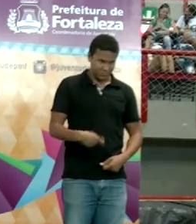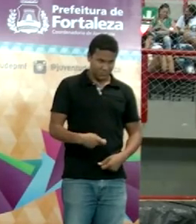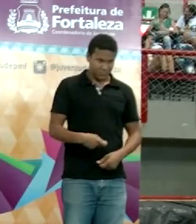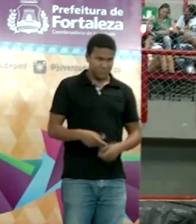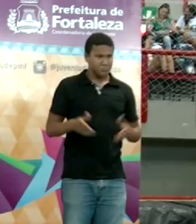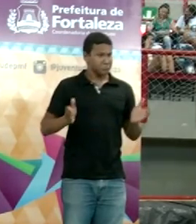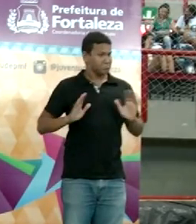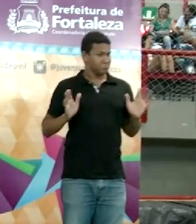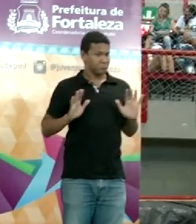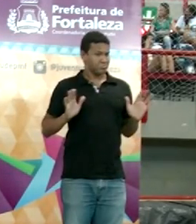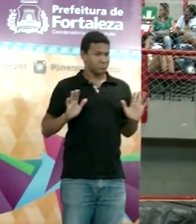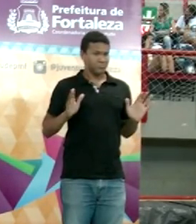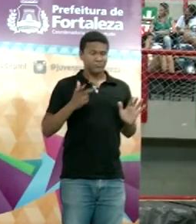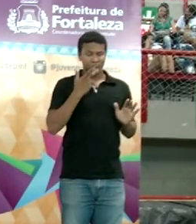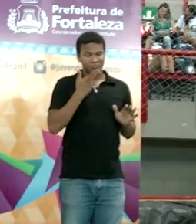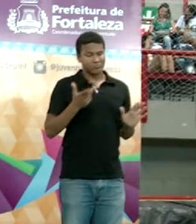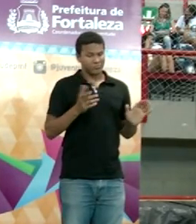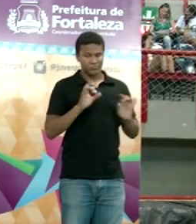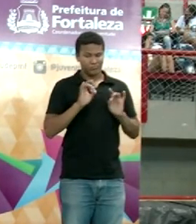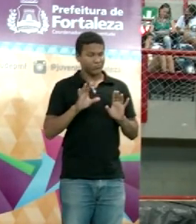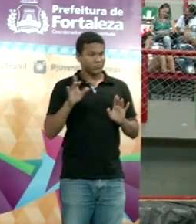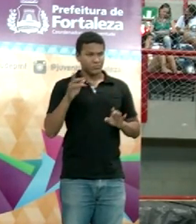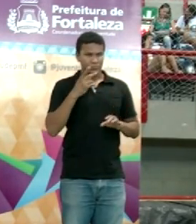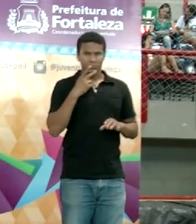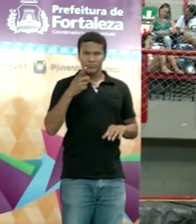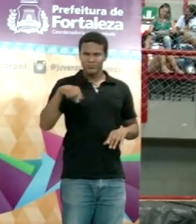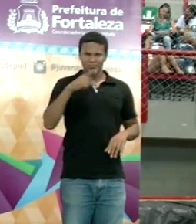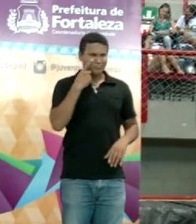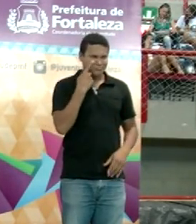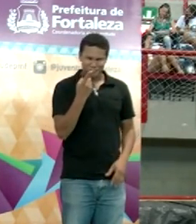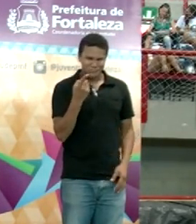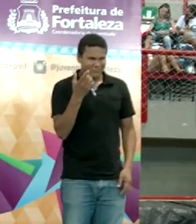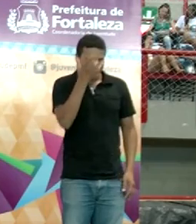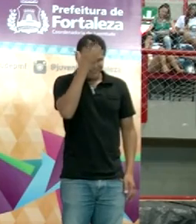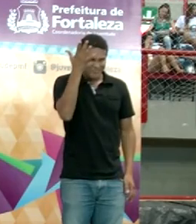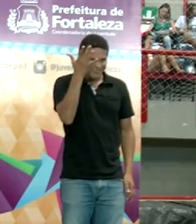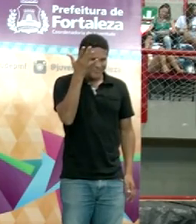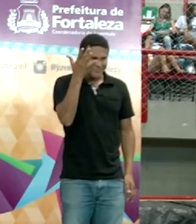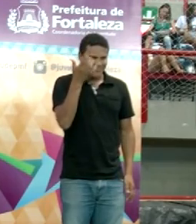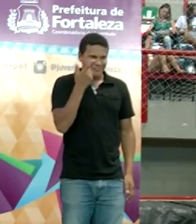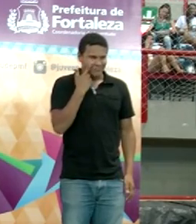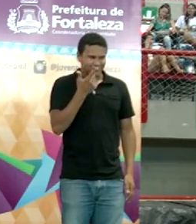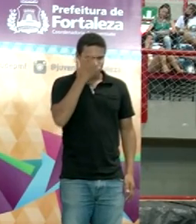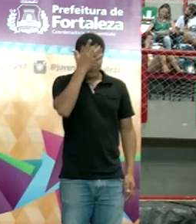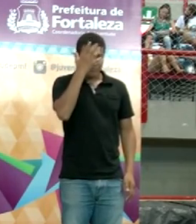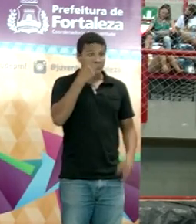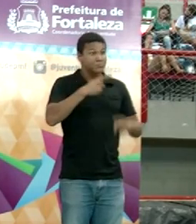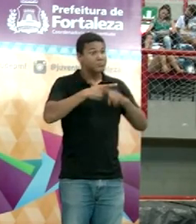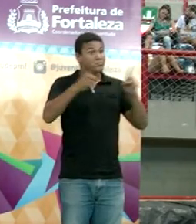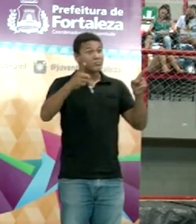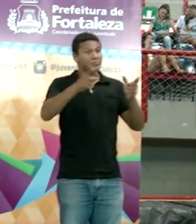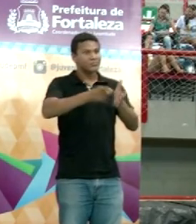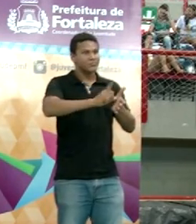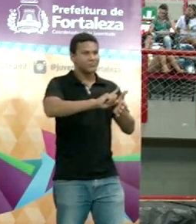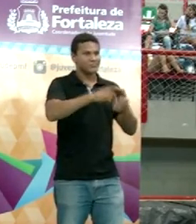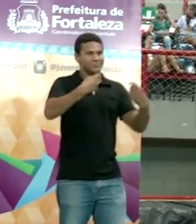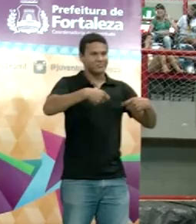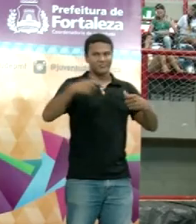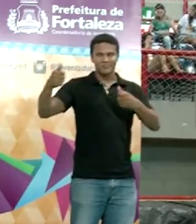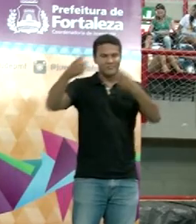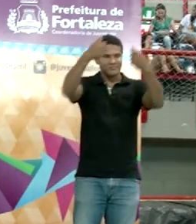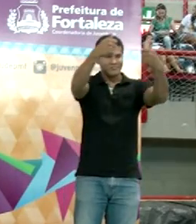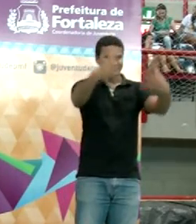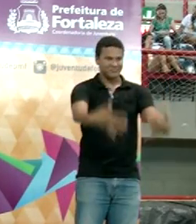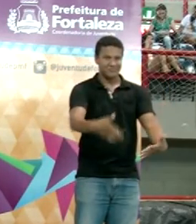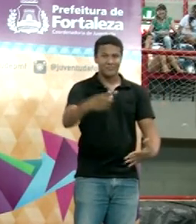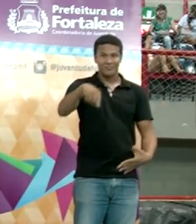precisa resolver seus problemas sempre. Vocês estão vendo como é fácil? Agora é fácil depois que você assiste a uma aula dessa.